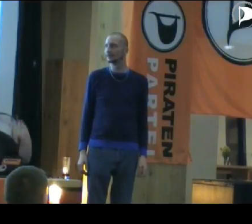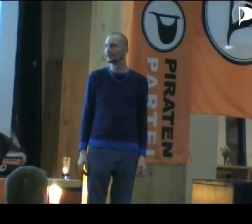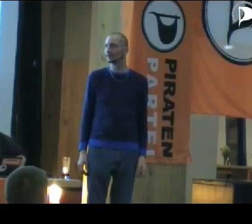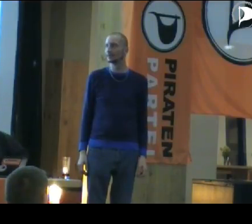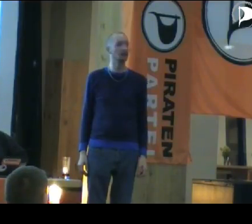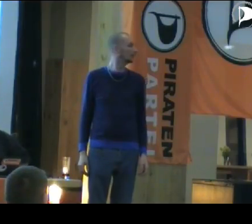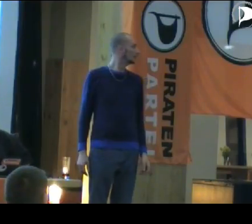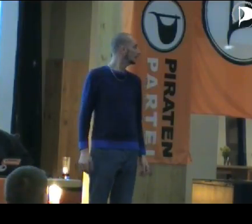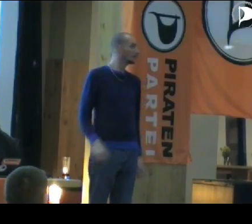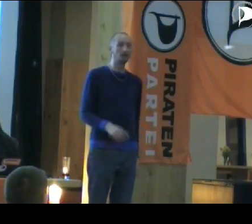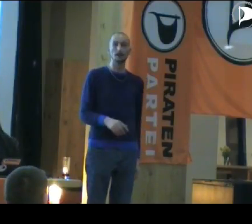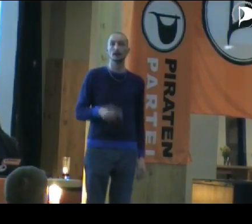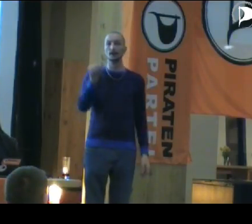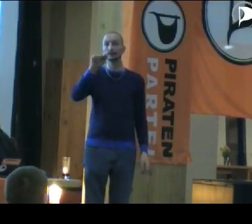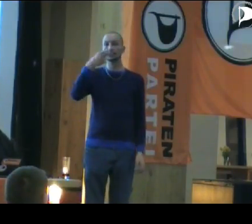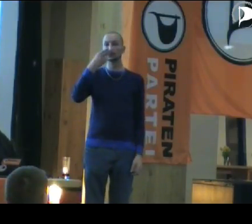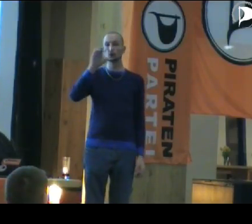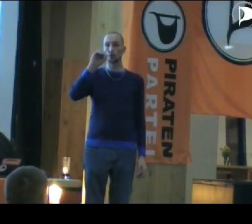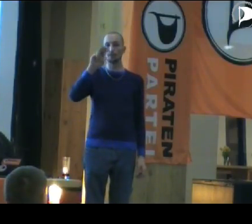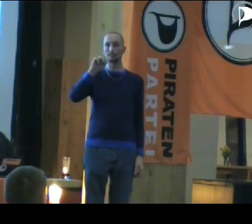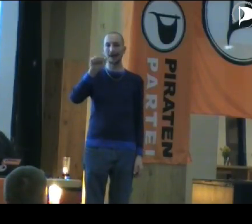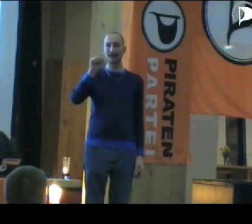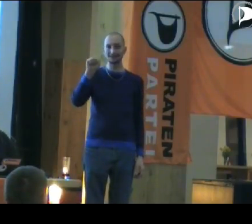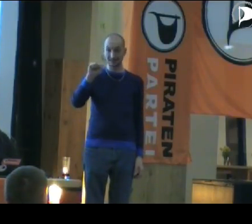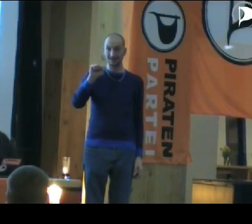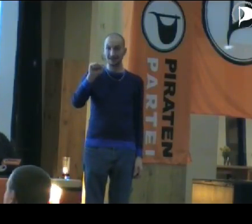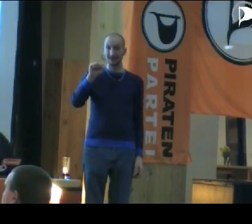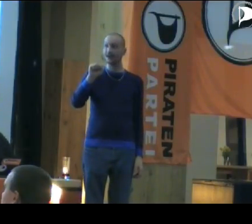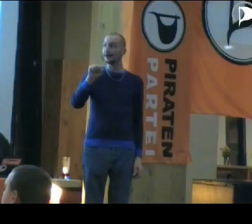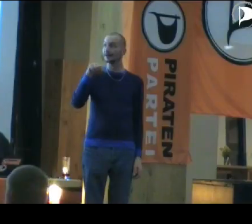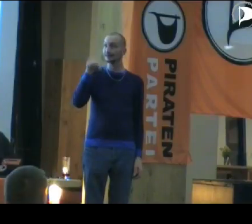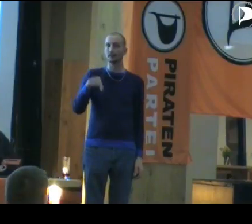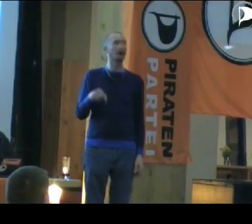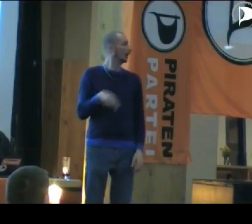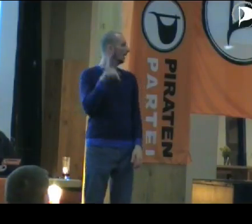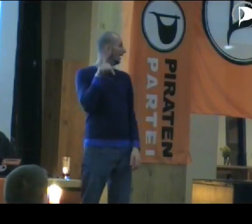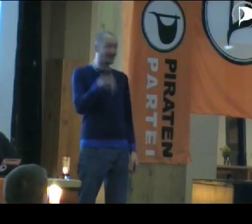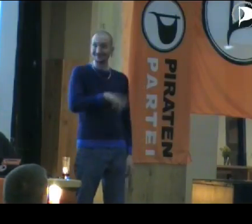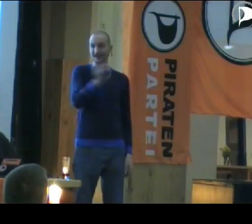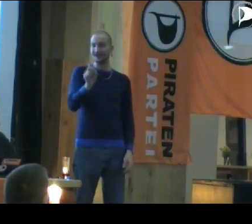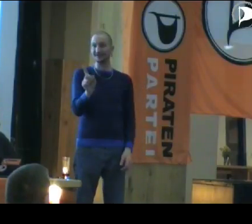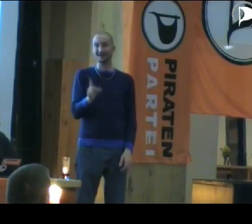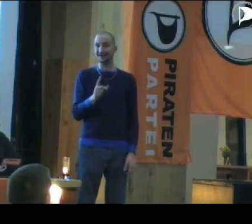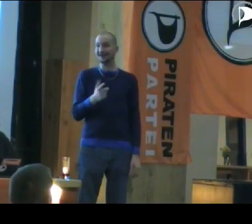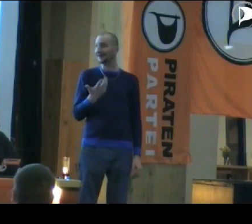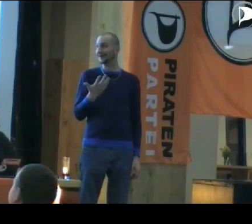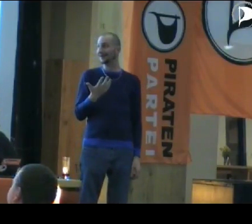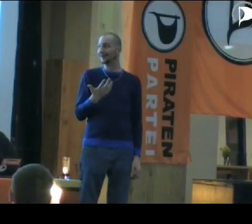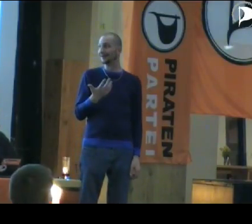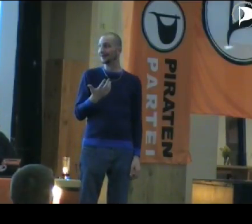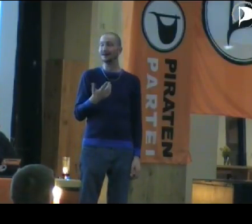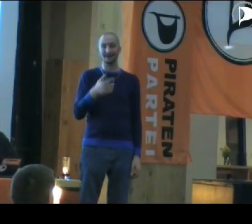sowas so was jetzt nicht möchte fast sagen also